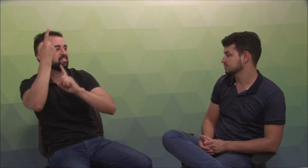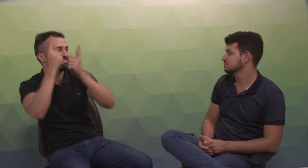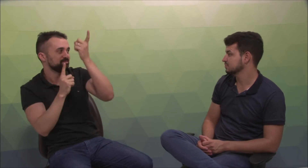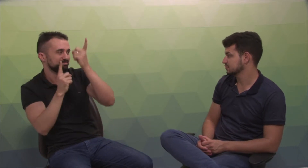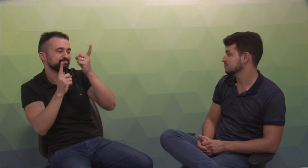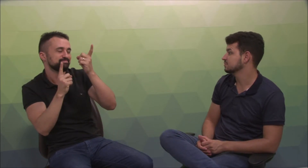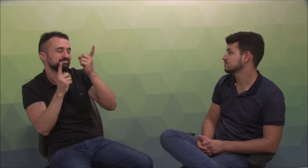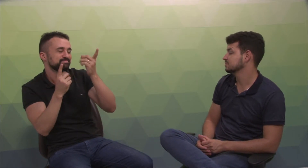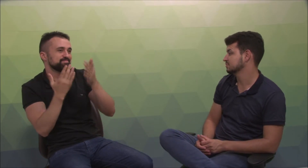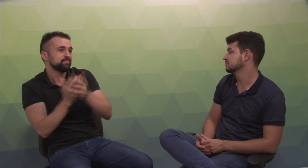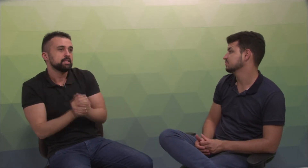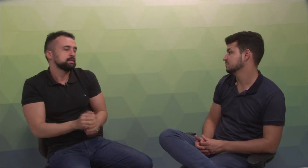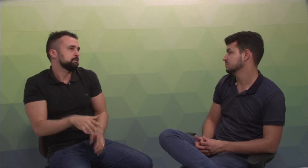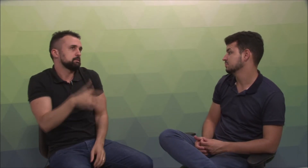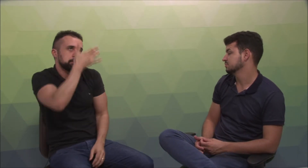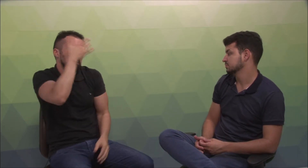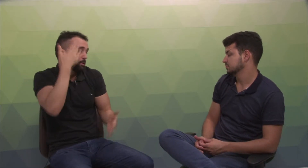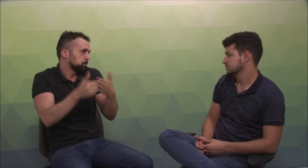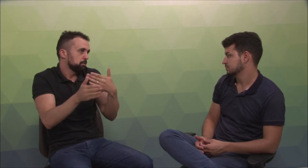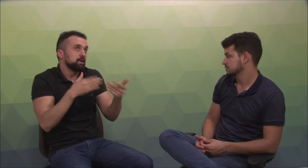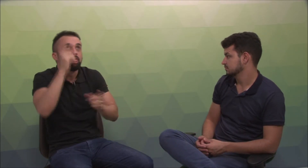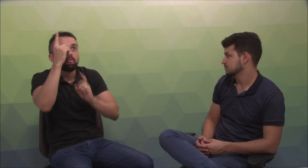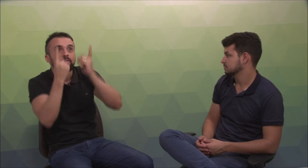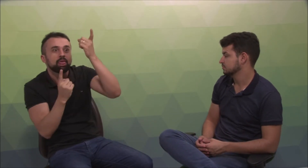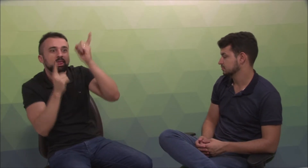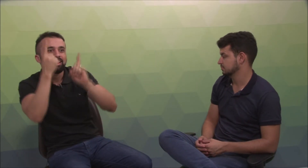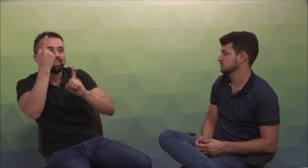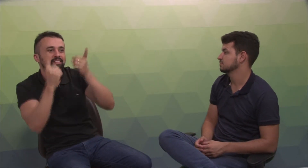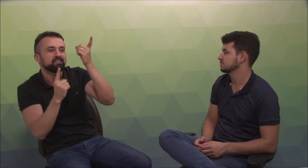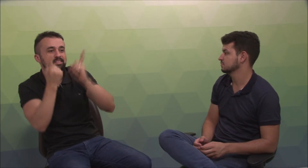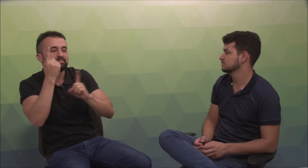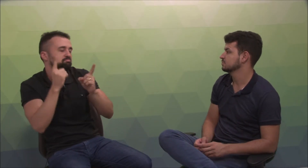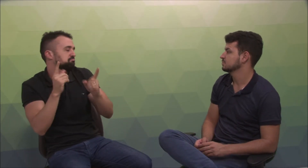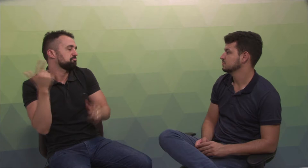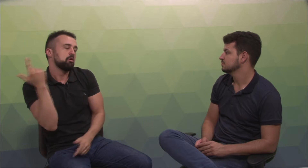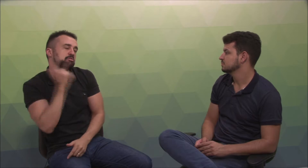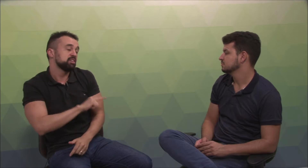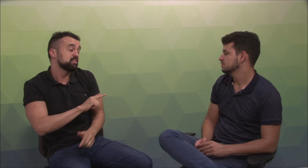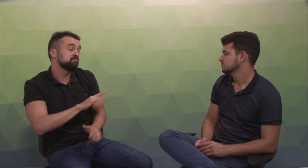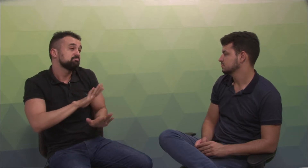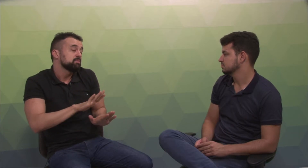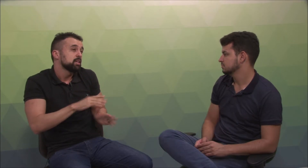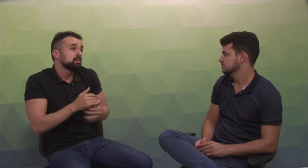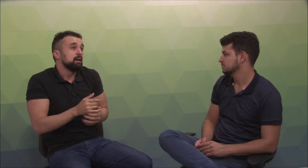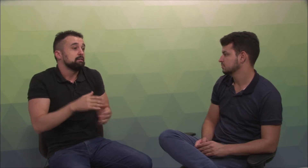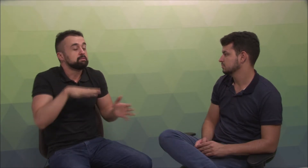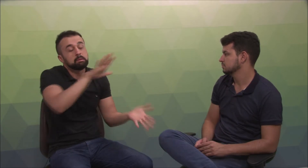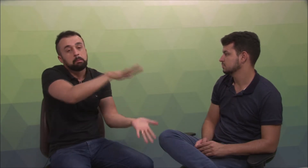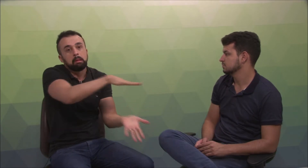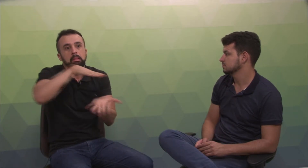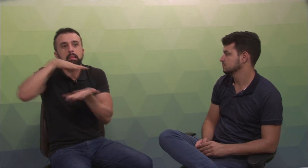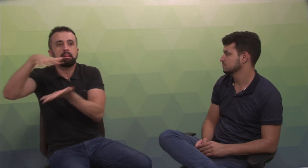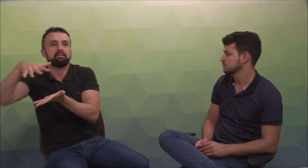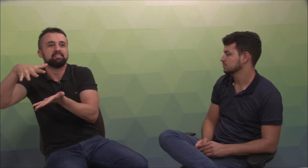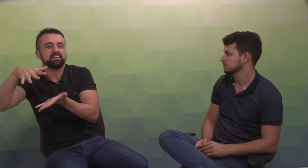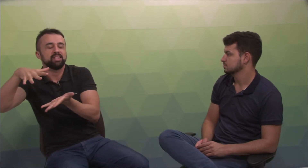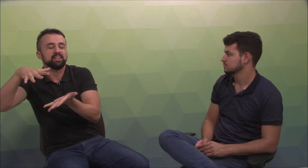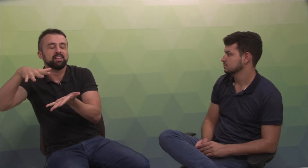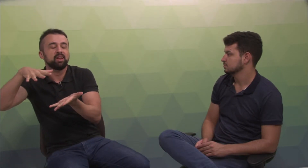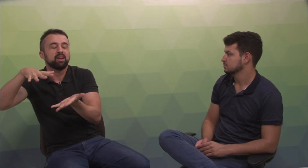mímica. Gestos e mímica qualquer pessoa consegue. Então, a gente pega isso e transforma em